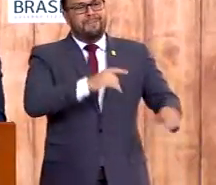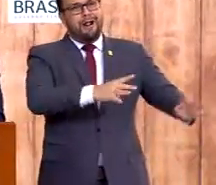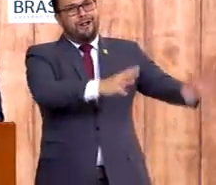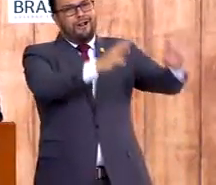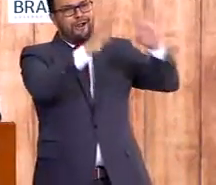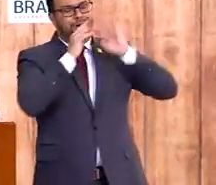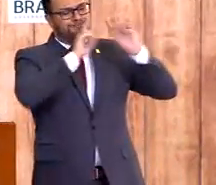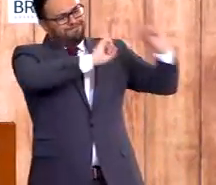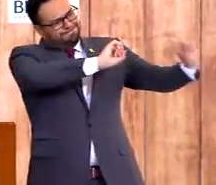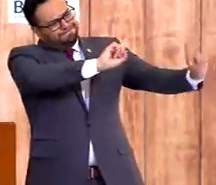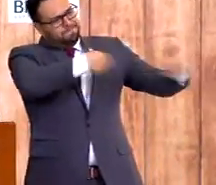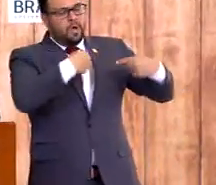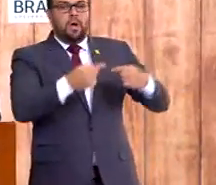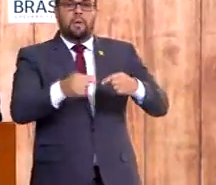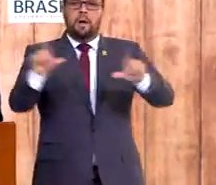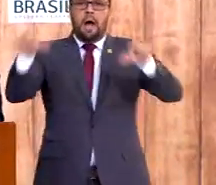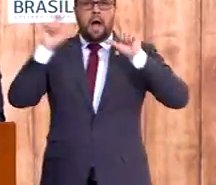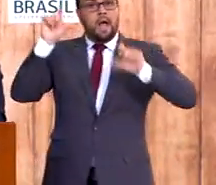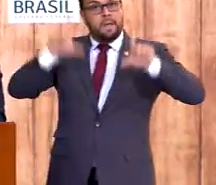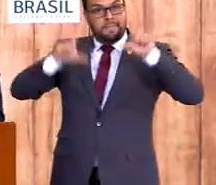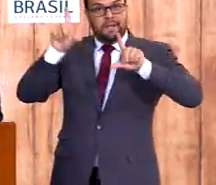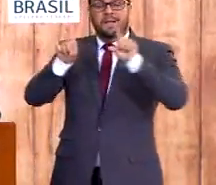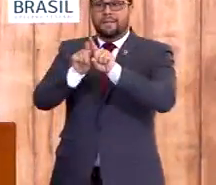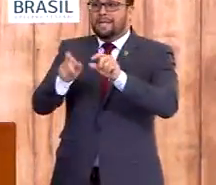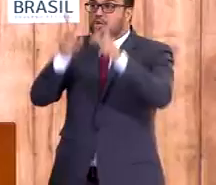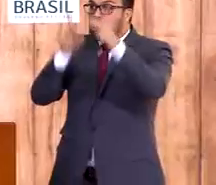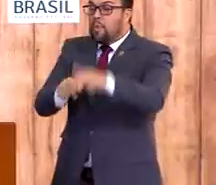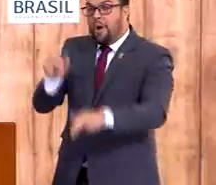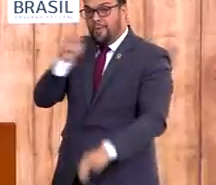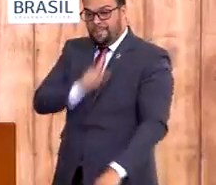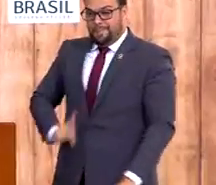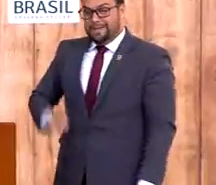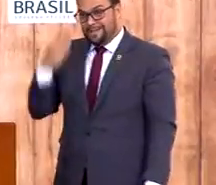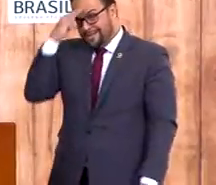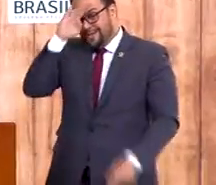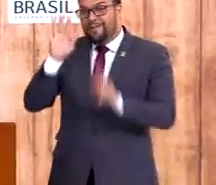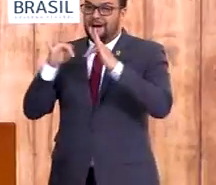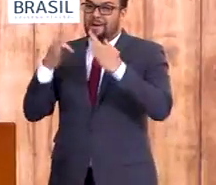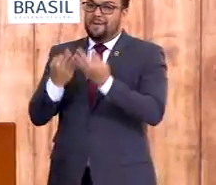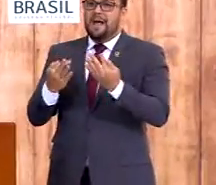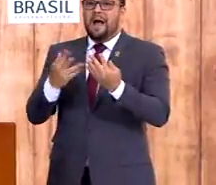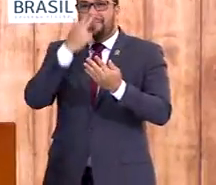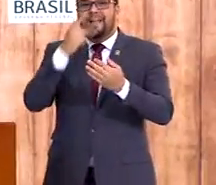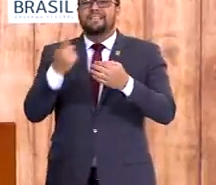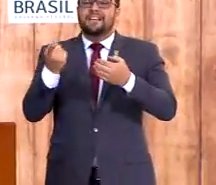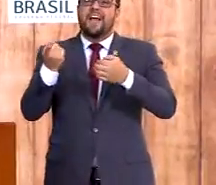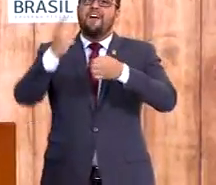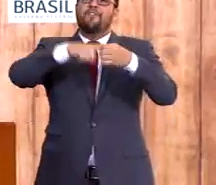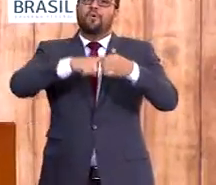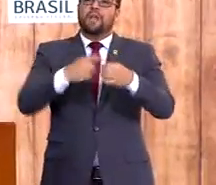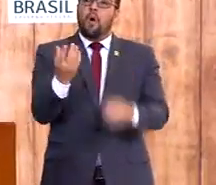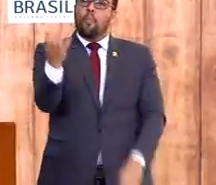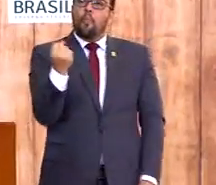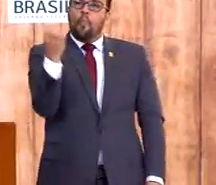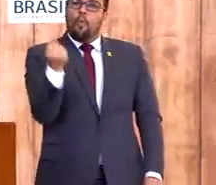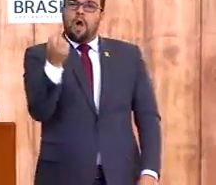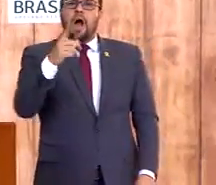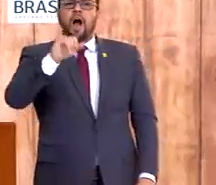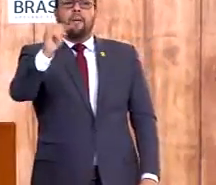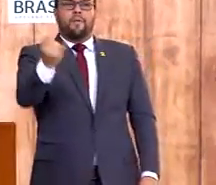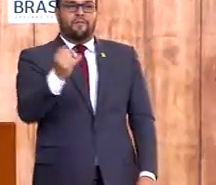parte da Imprensa assim como eu Presidente sua família e quer de volta a mamata mas a mamata acabou